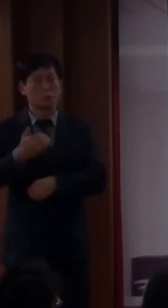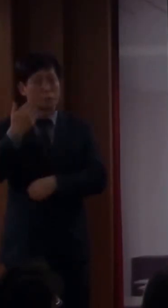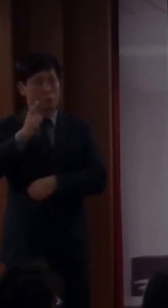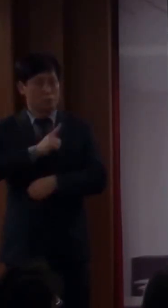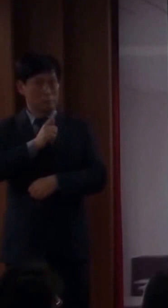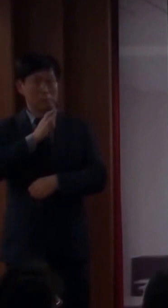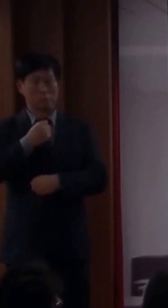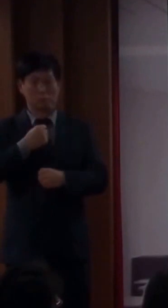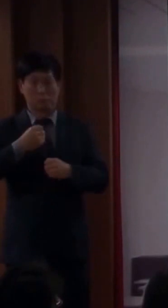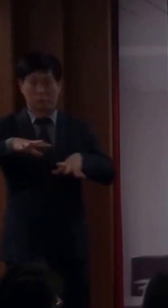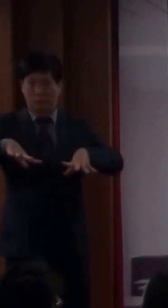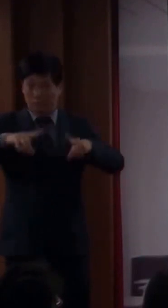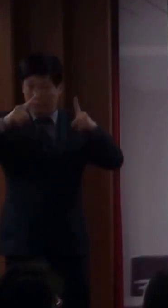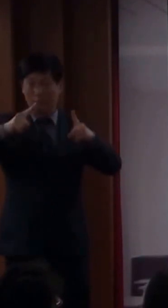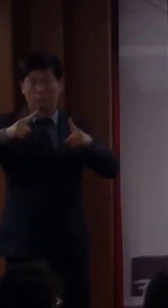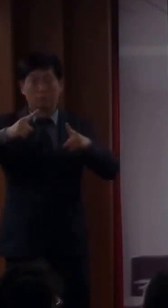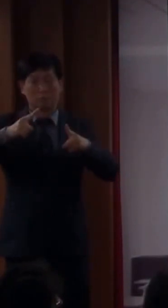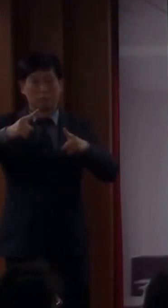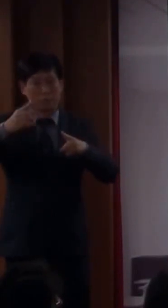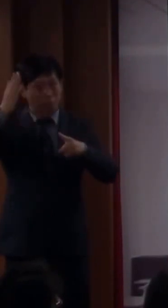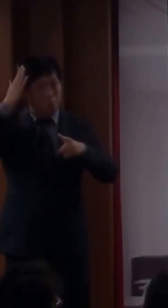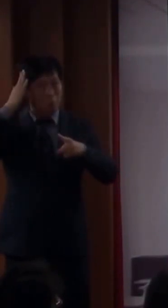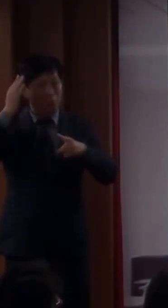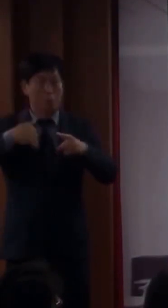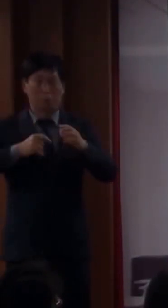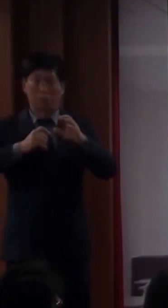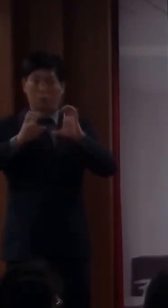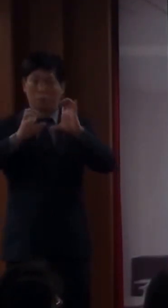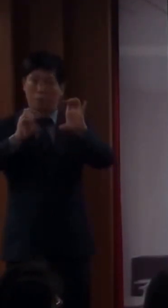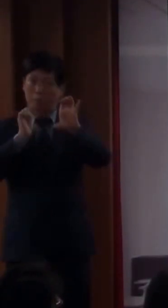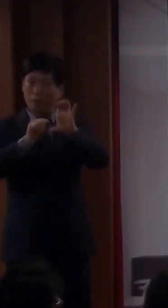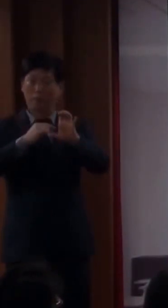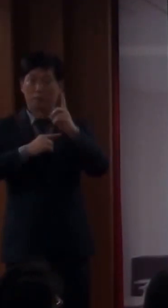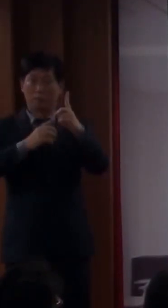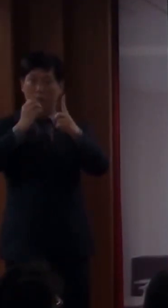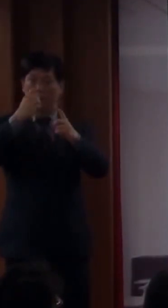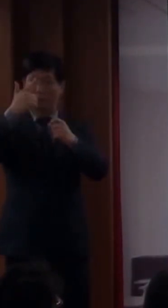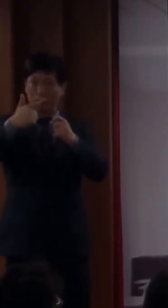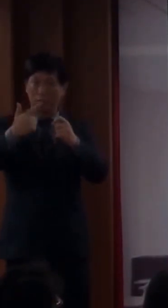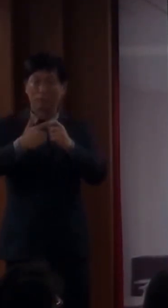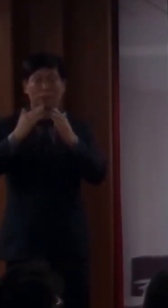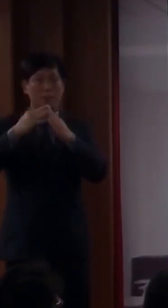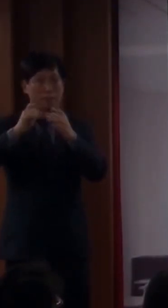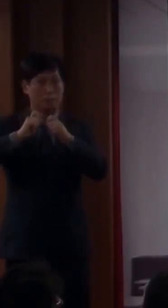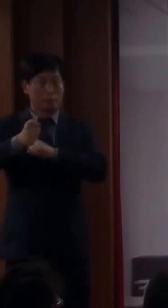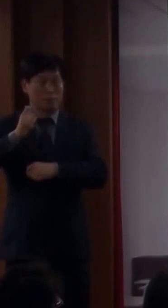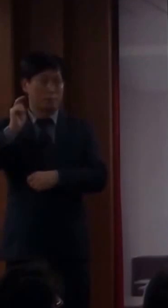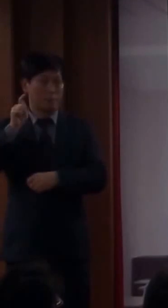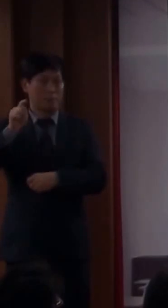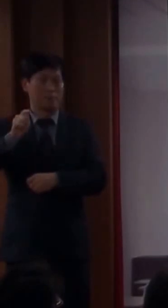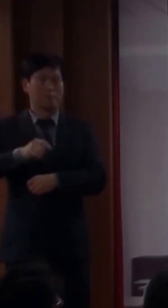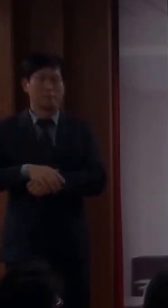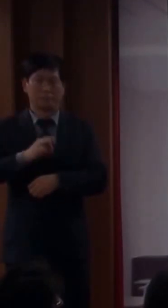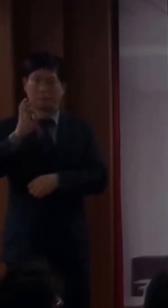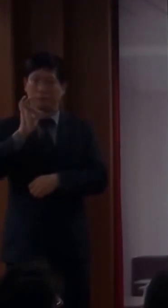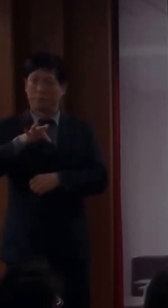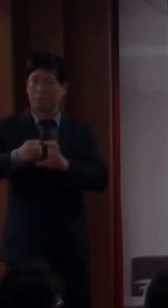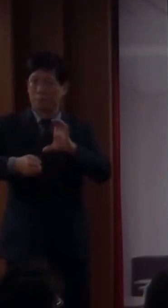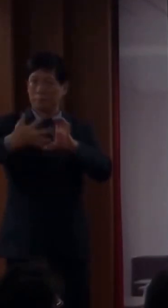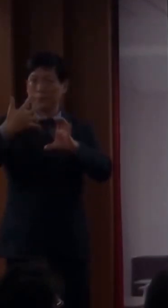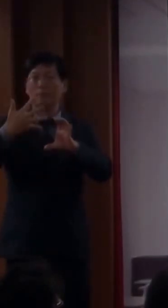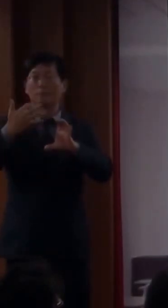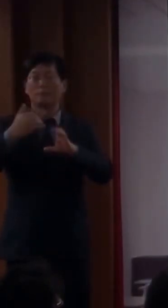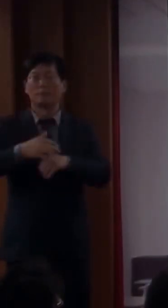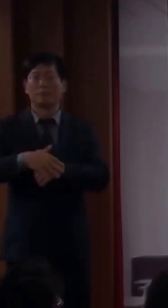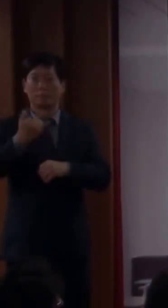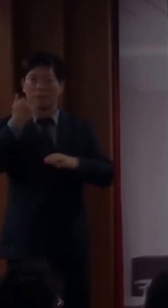果你在首页直接我们点这个我们的图示106年房屋税的图示，点进去这个快速键呢，你就会